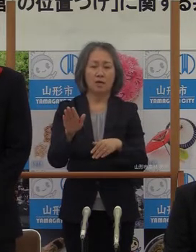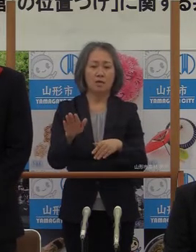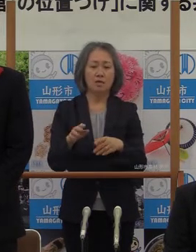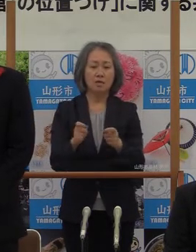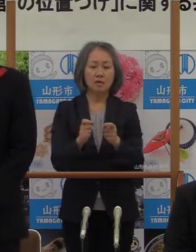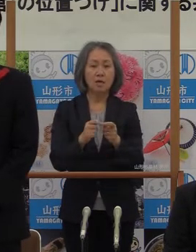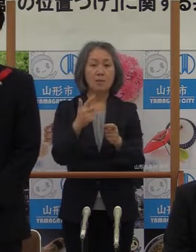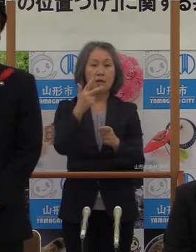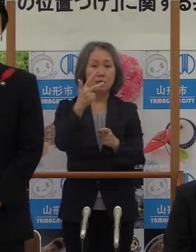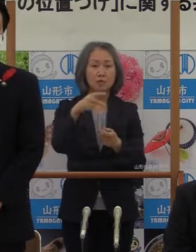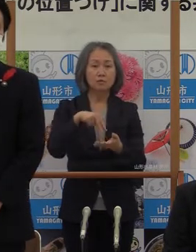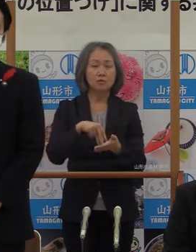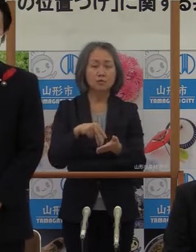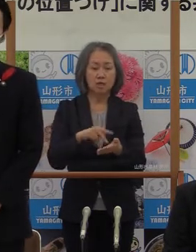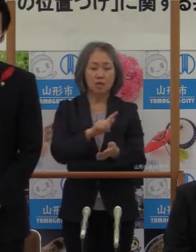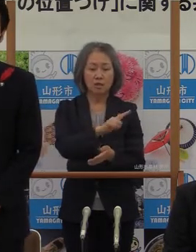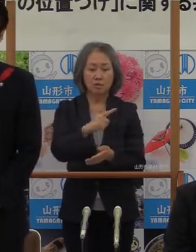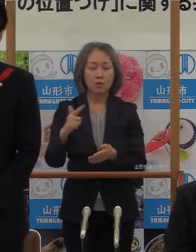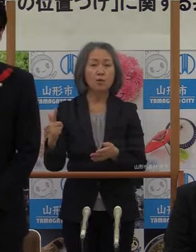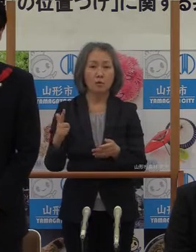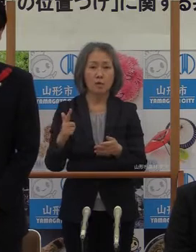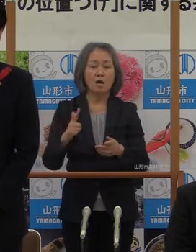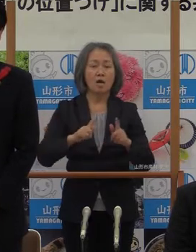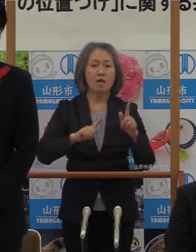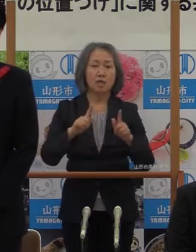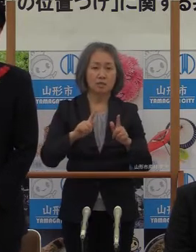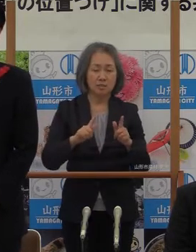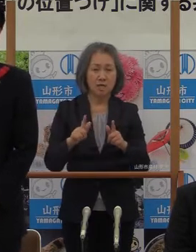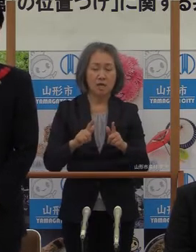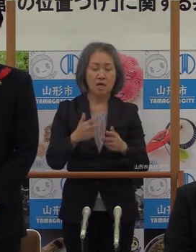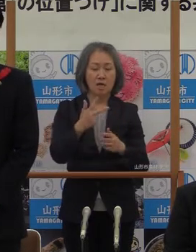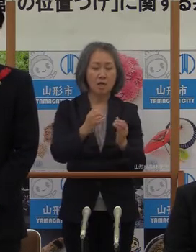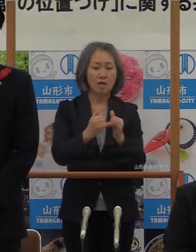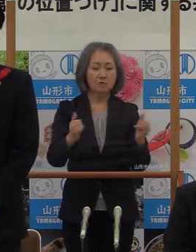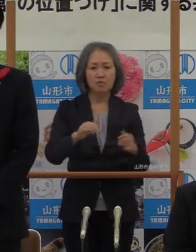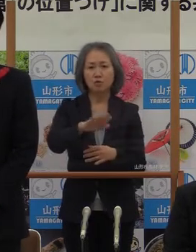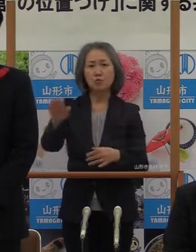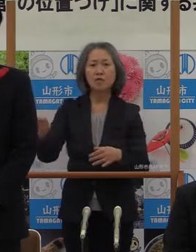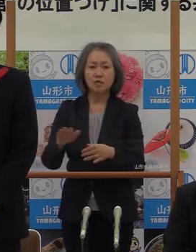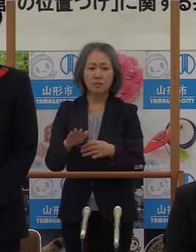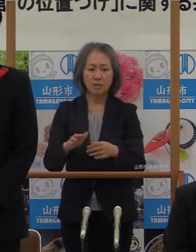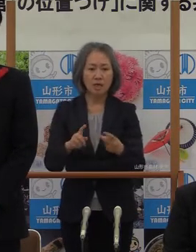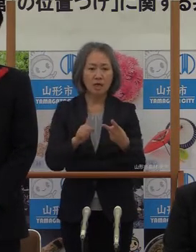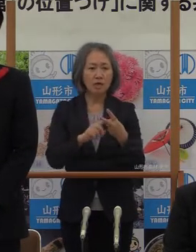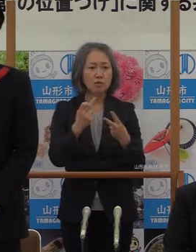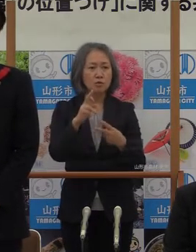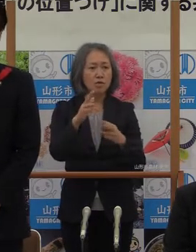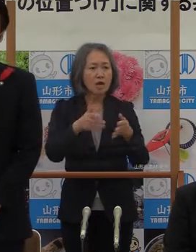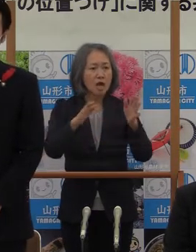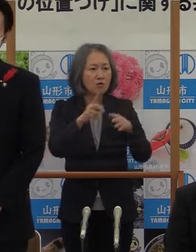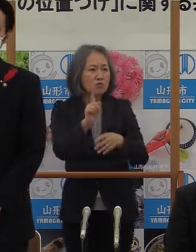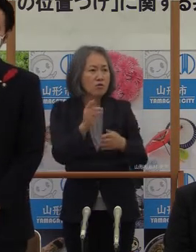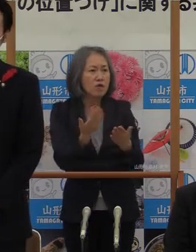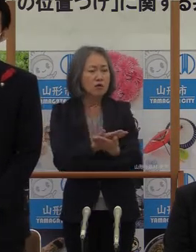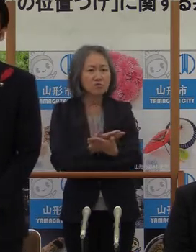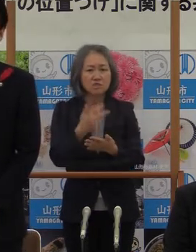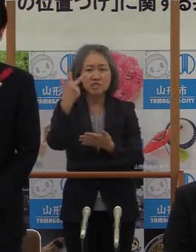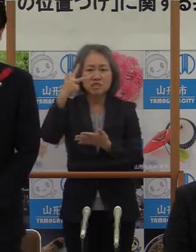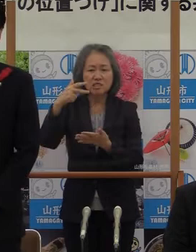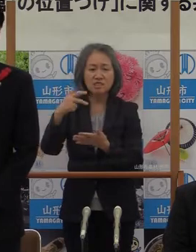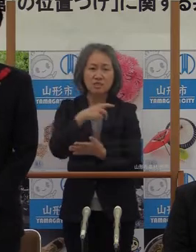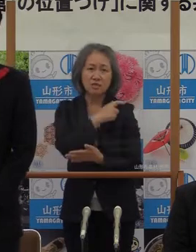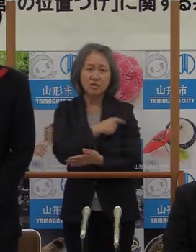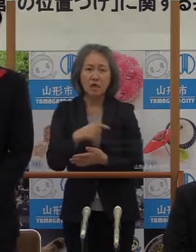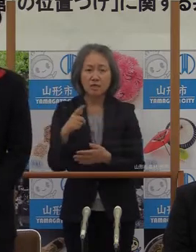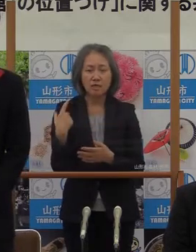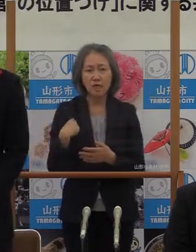さまざまな形で市民の皆様からですね、千歳館一体どうなるんだと、これから市としてできることあるんじゃないか、